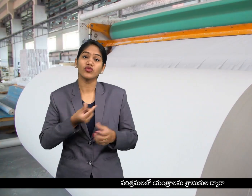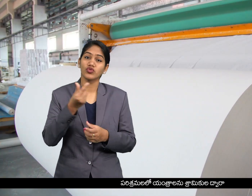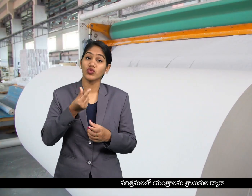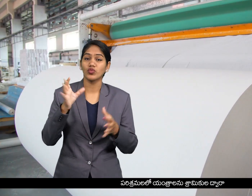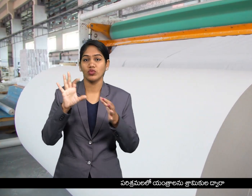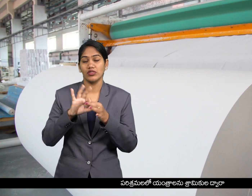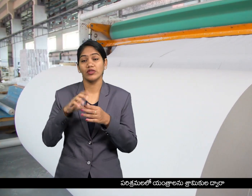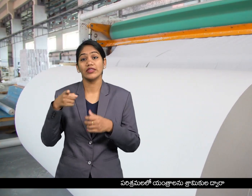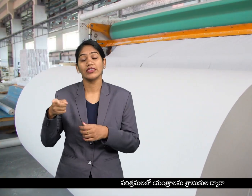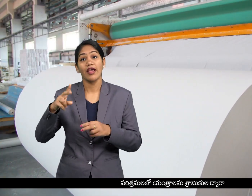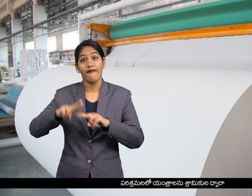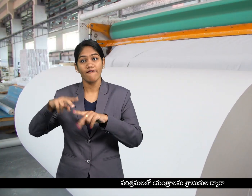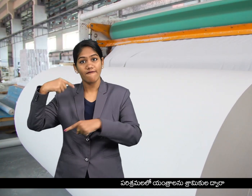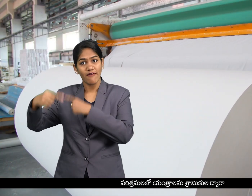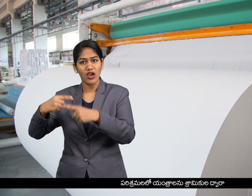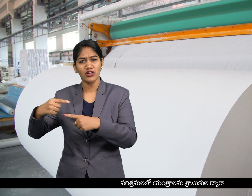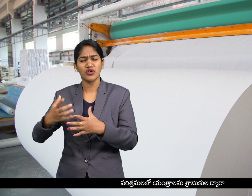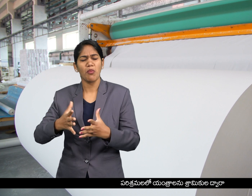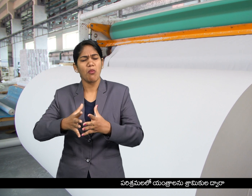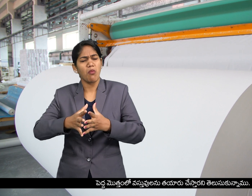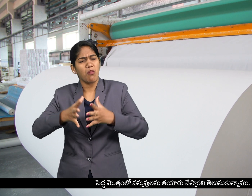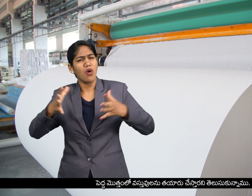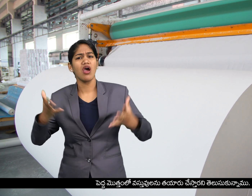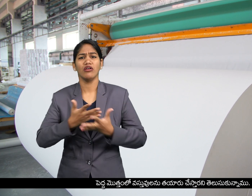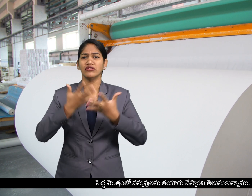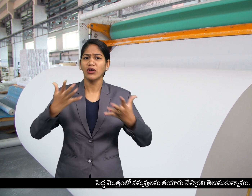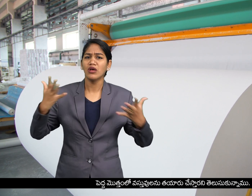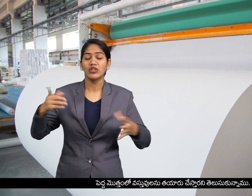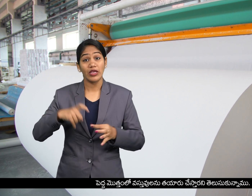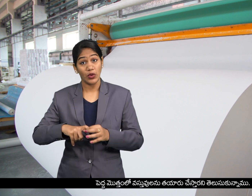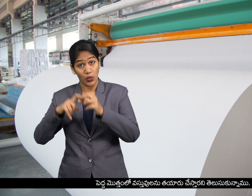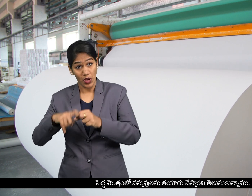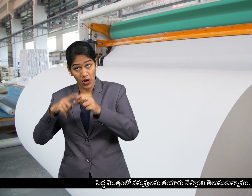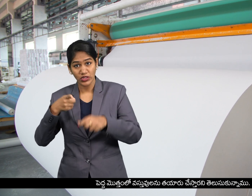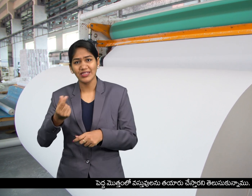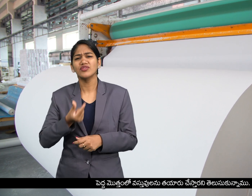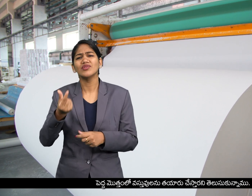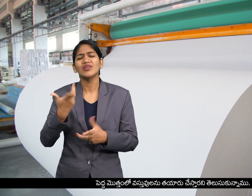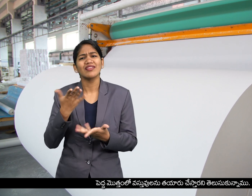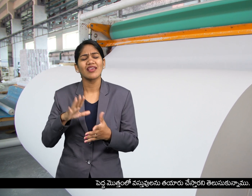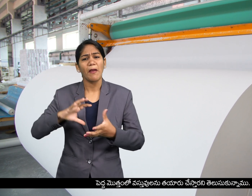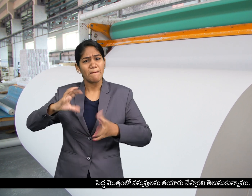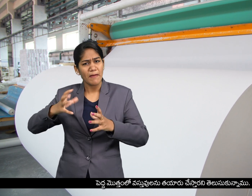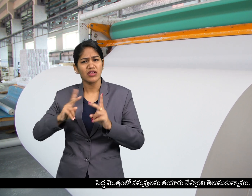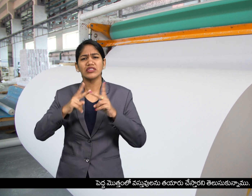పరిశ్రమలలో యంత్రాలను శ్రామికుల ద్వారా పెద్ద మొత్తంలో వస్తువులను తయారు చేస్తారని